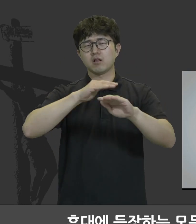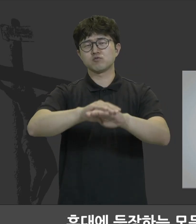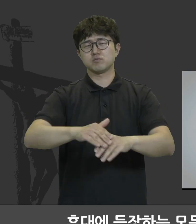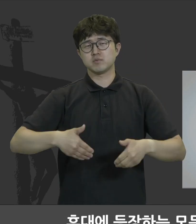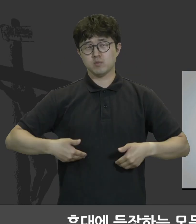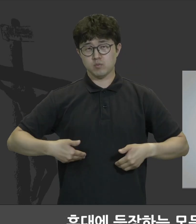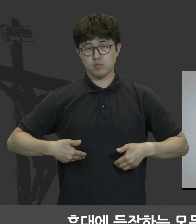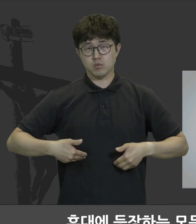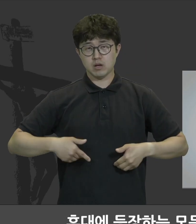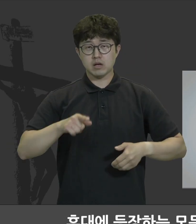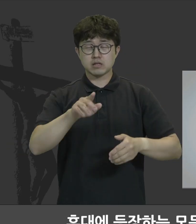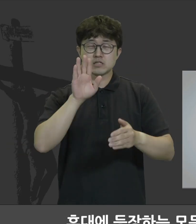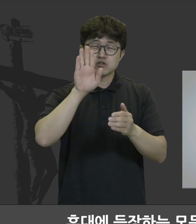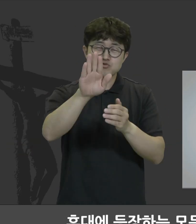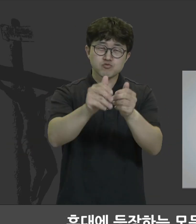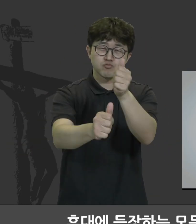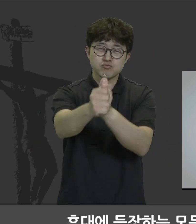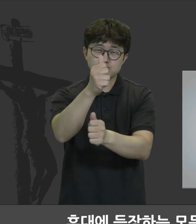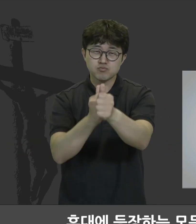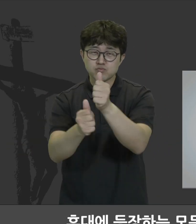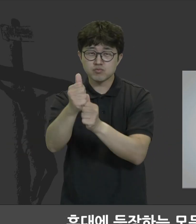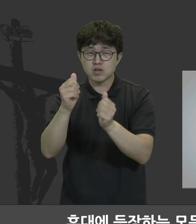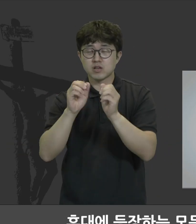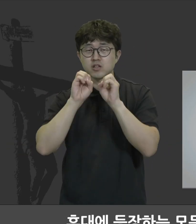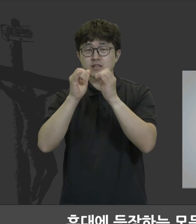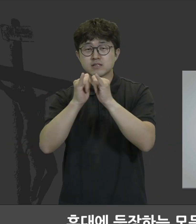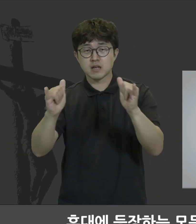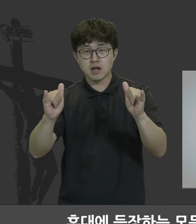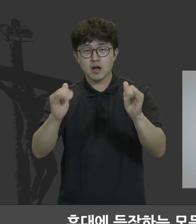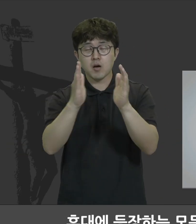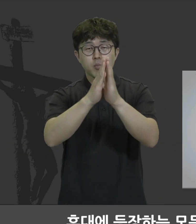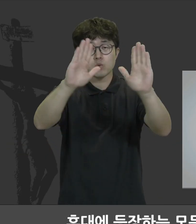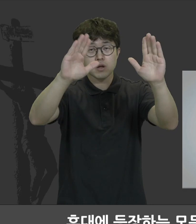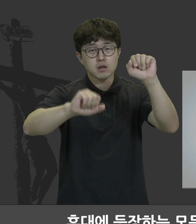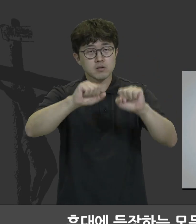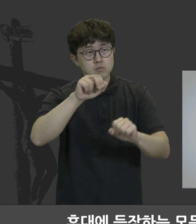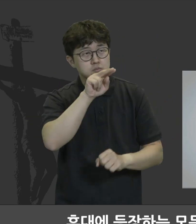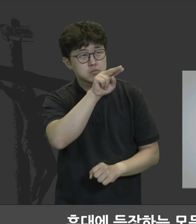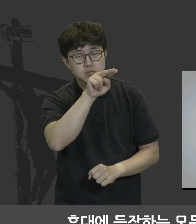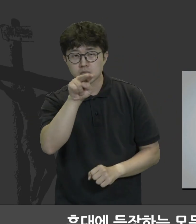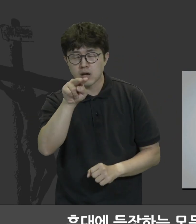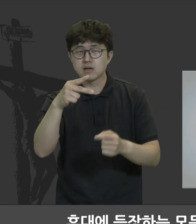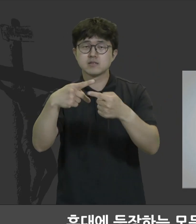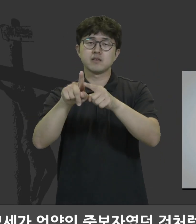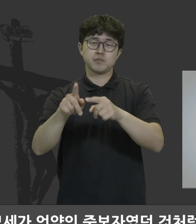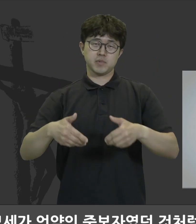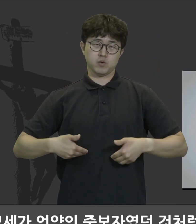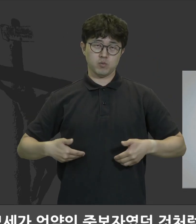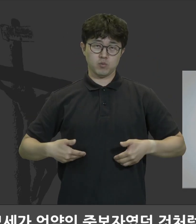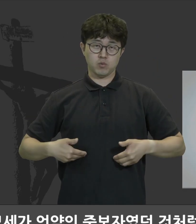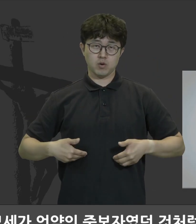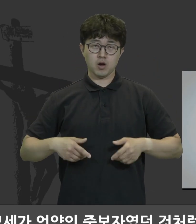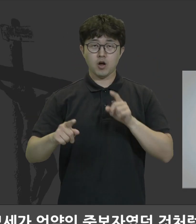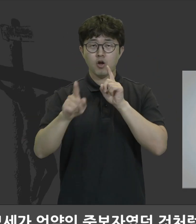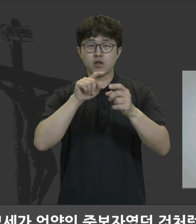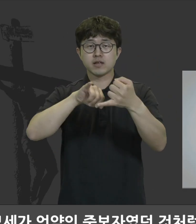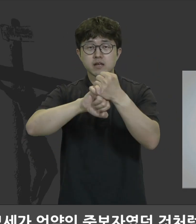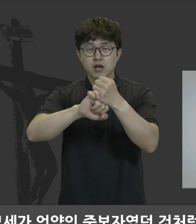후대에 등장하는 모든 선지자들은 모세에 비추어 이해되어야 하기 때문입니다. 모세가 언약의